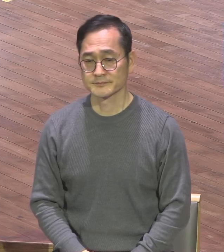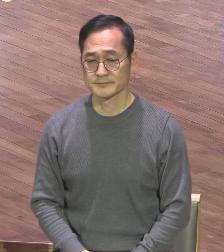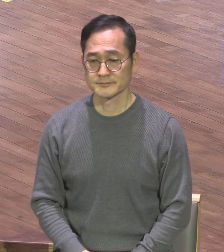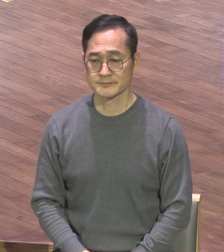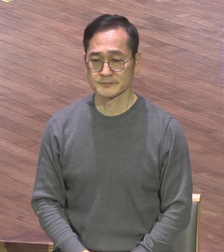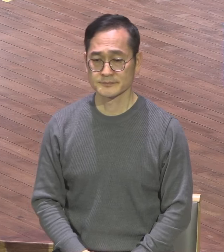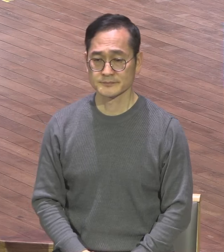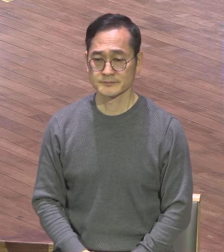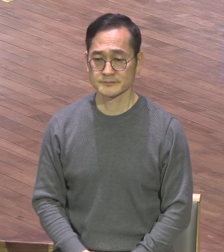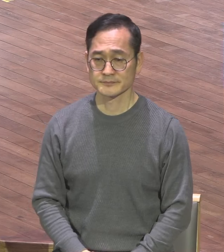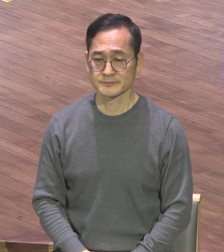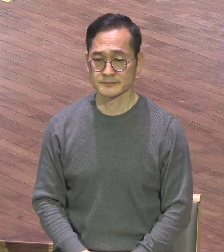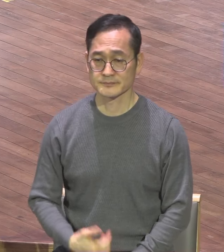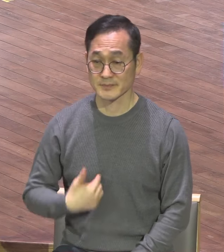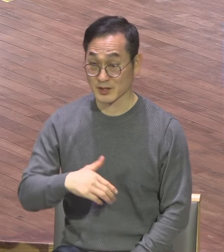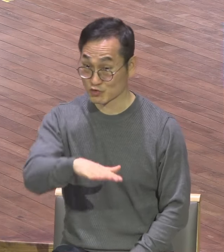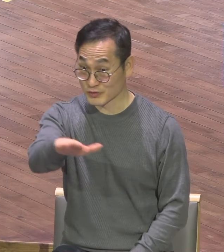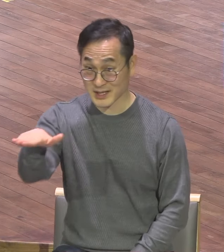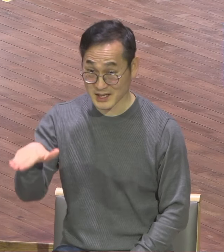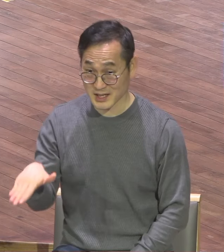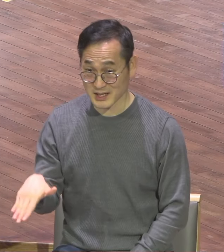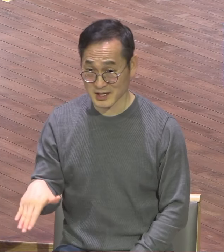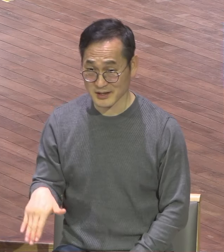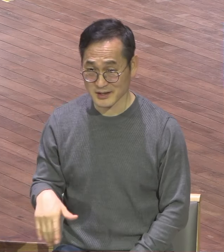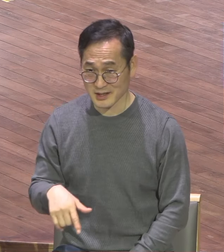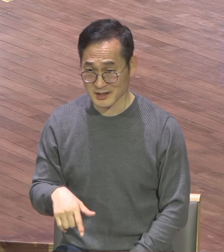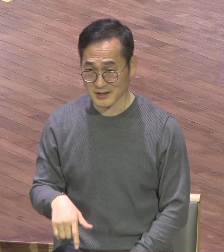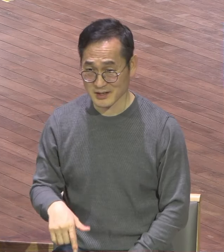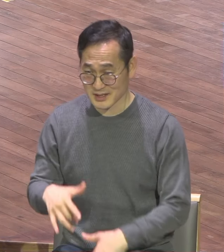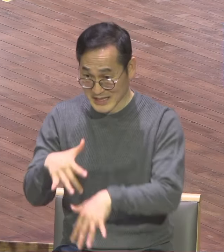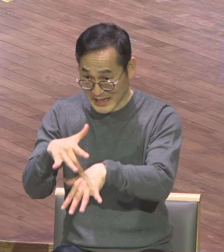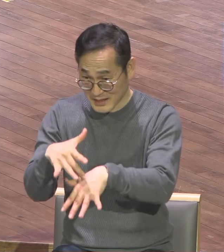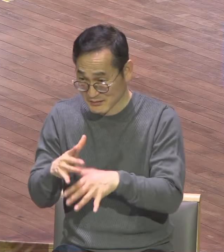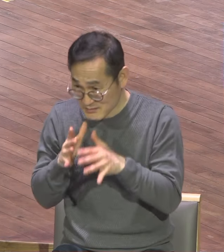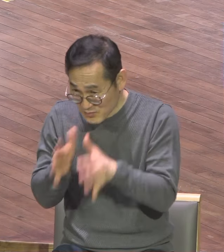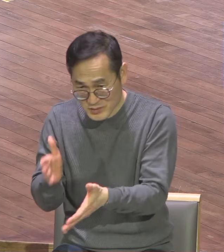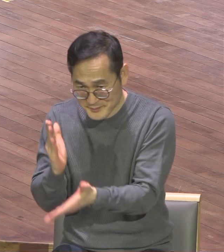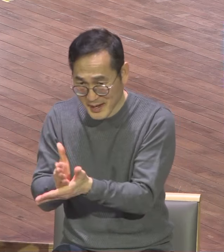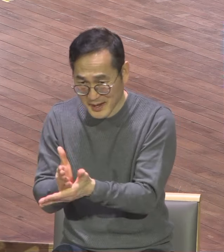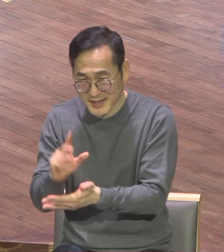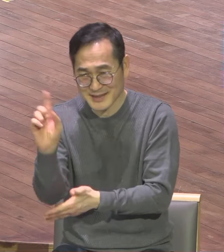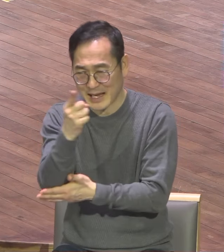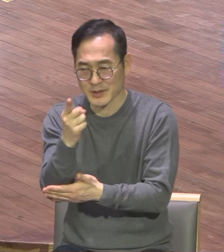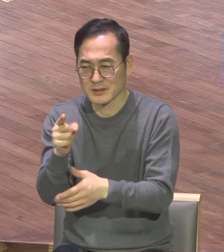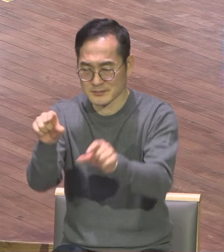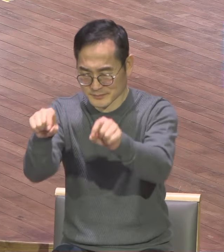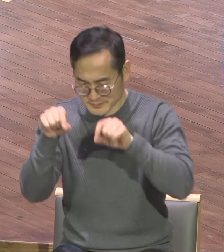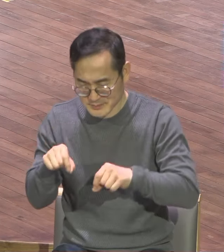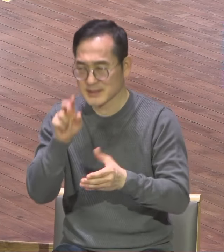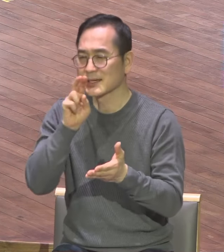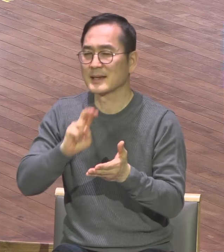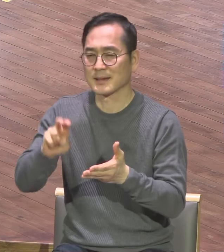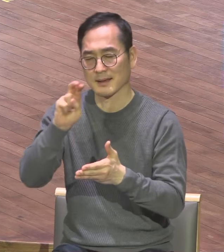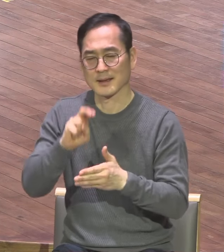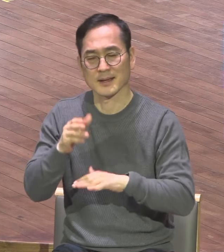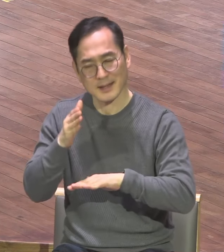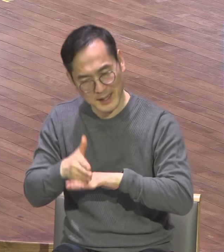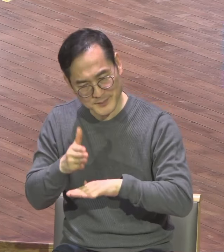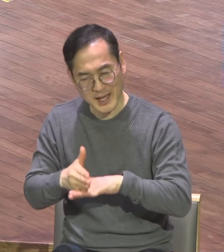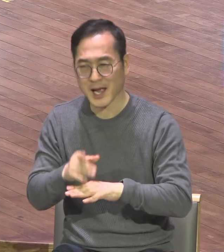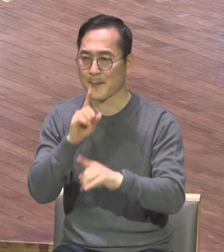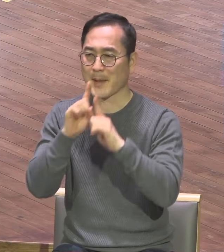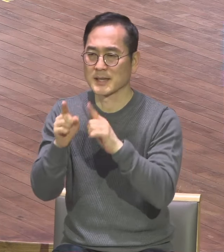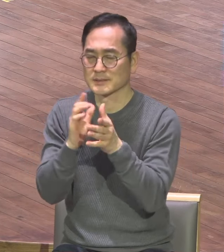우리 예언계 성도들은 속지 마시기를 바랍니다. 날처럼 찬양과 감사로,